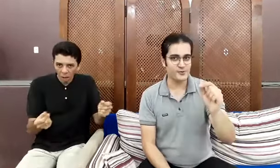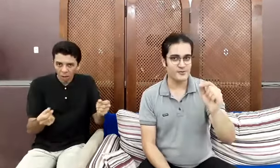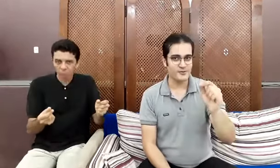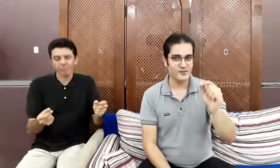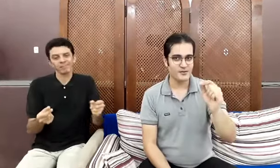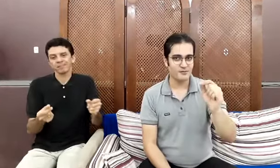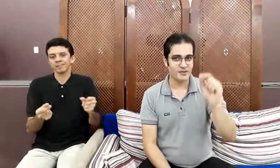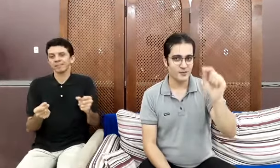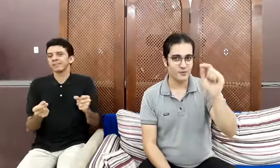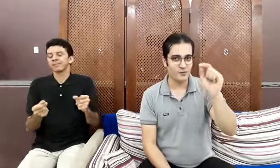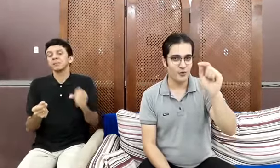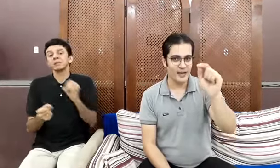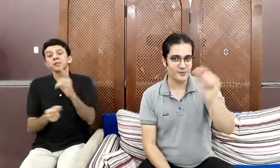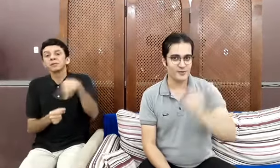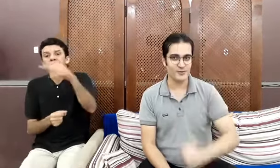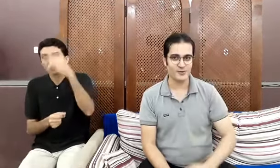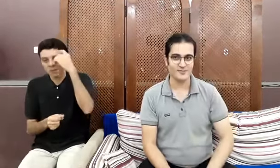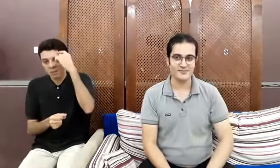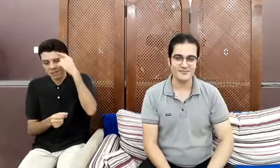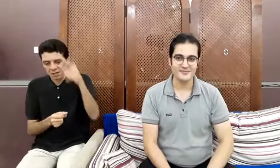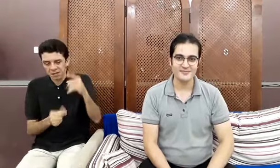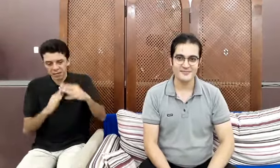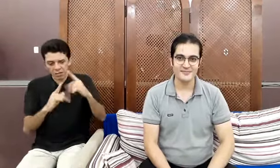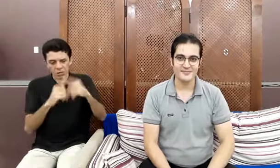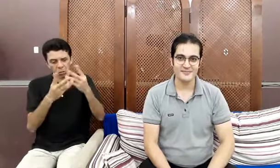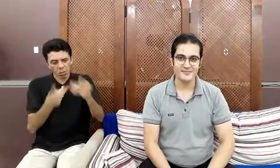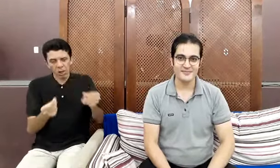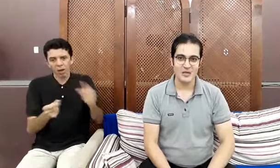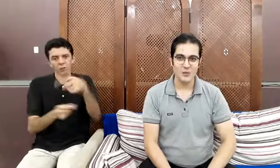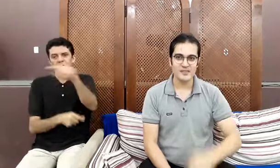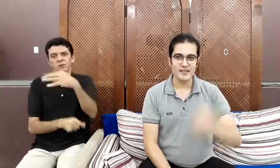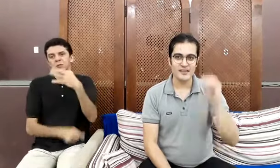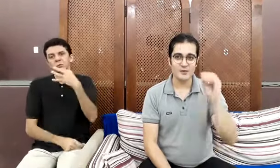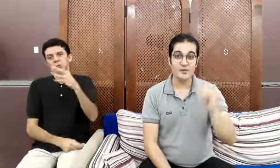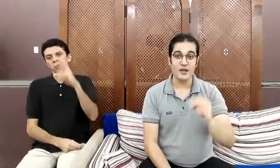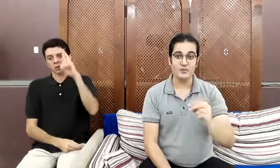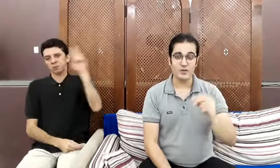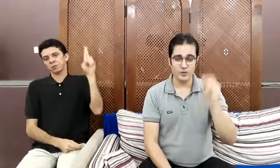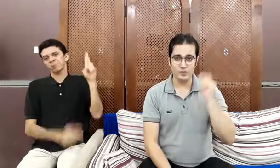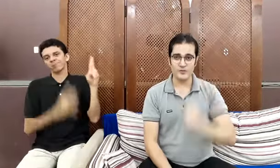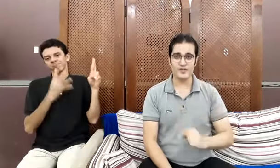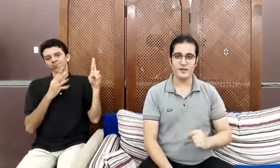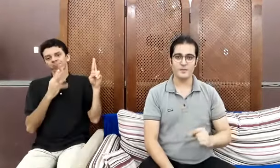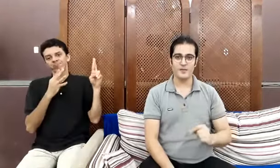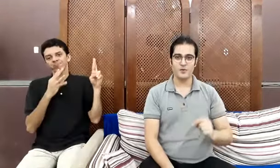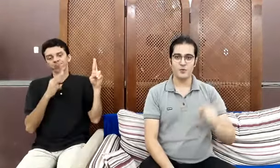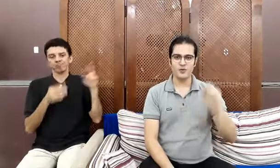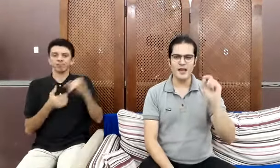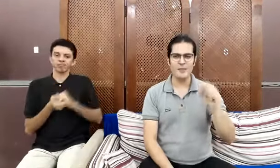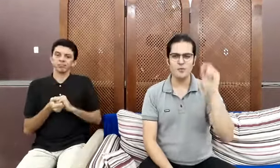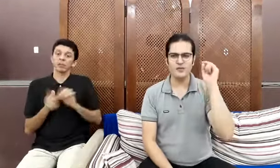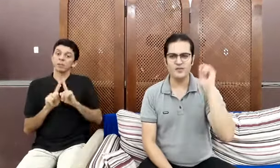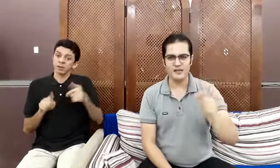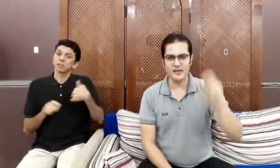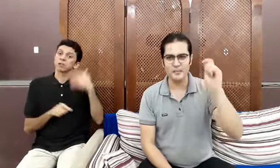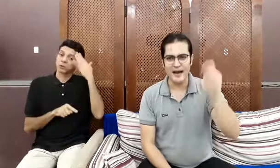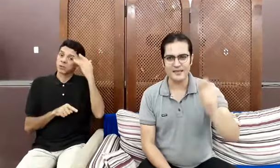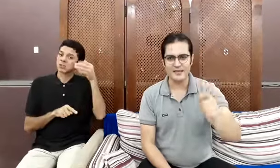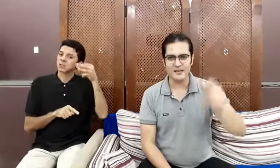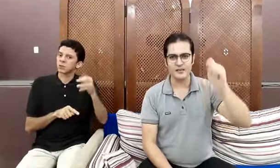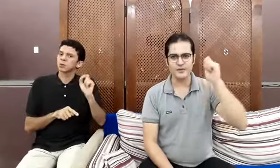isso, você não conhece o Senhor. Uma certeza eu tenho, e eu digo a você: o diabo muitas vezes